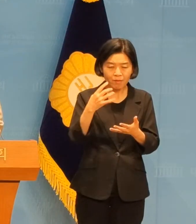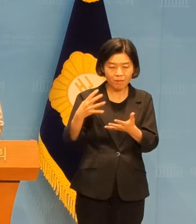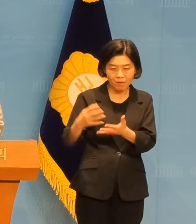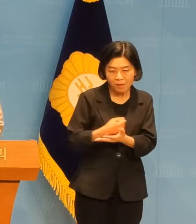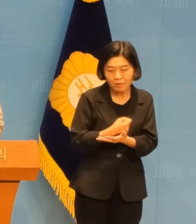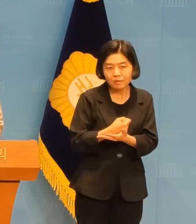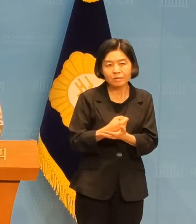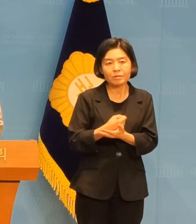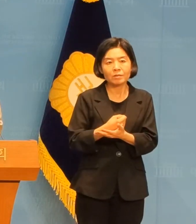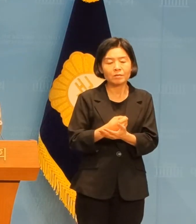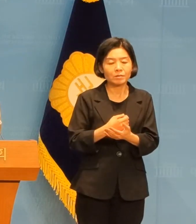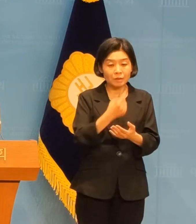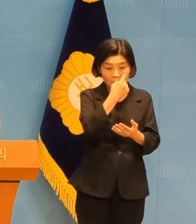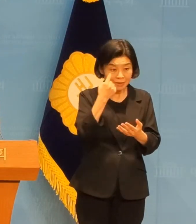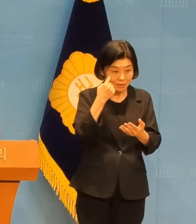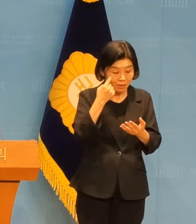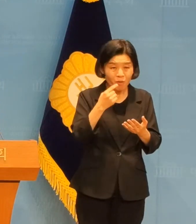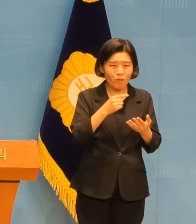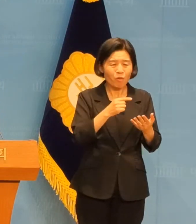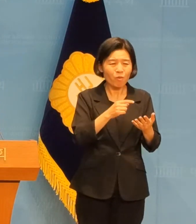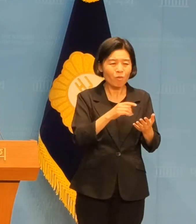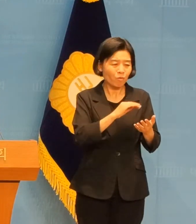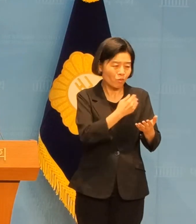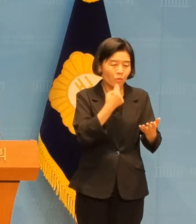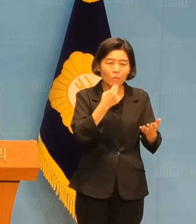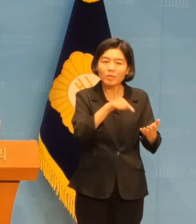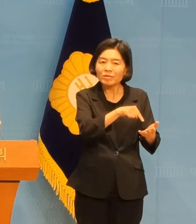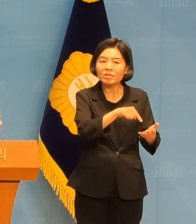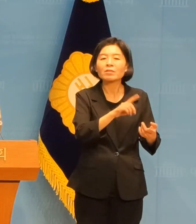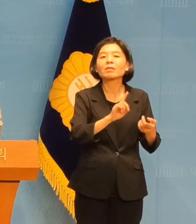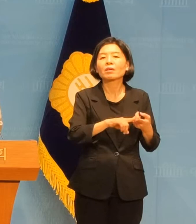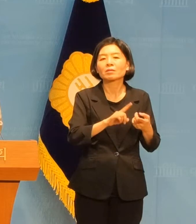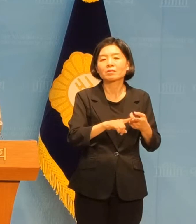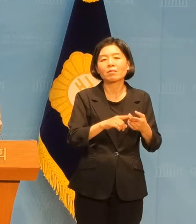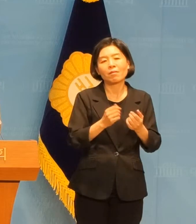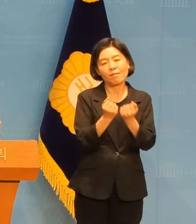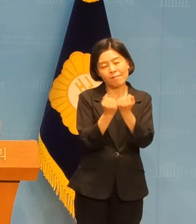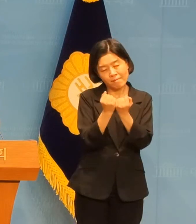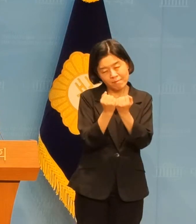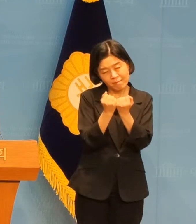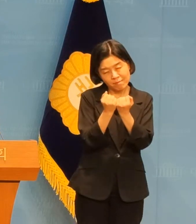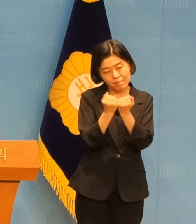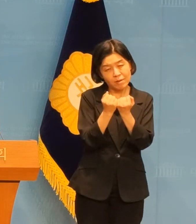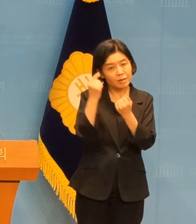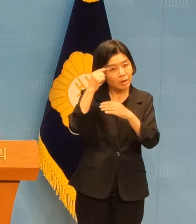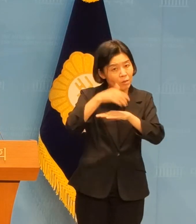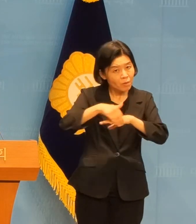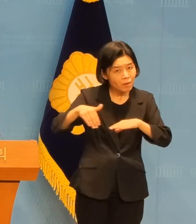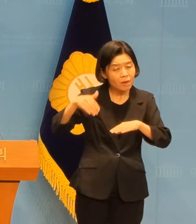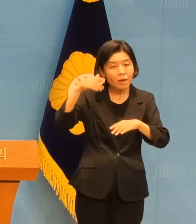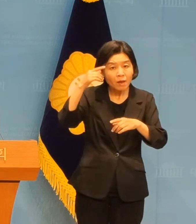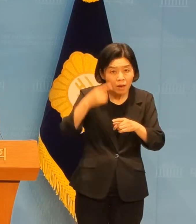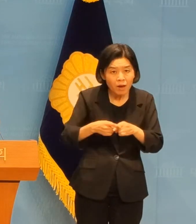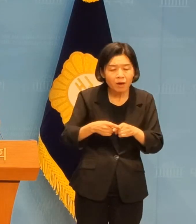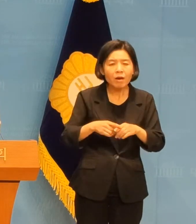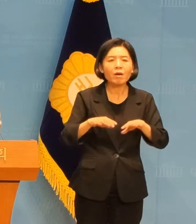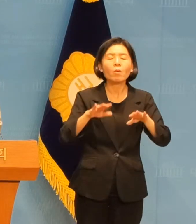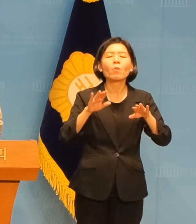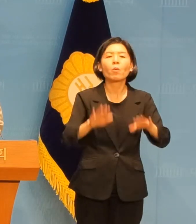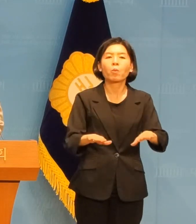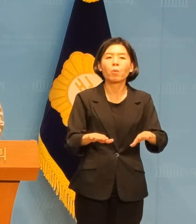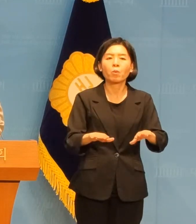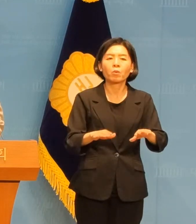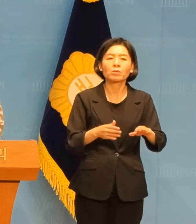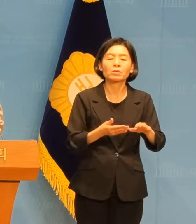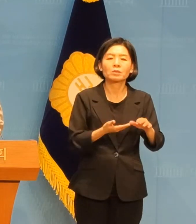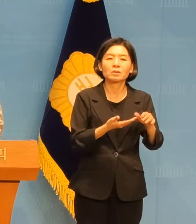증거 능력이 없는 그런 작업을 변론을 할 계획이 있었는데 오늘 우리 고인께서